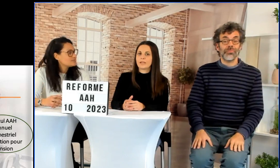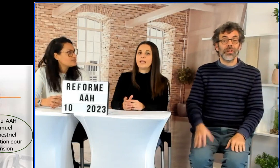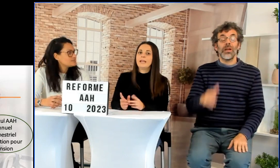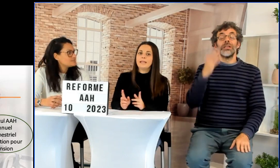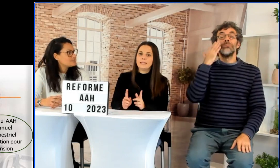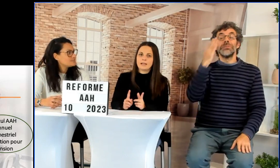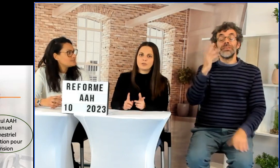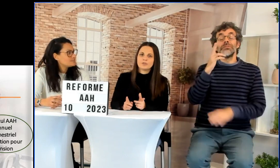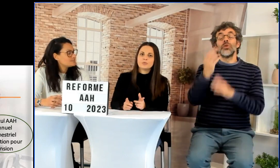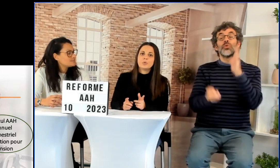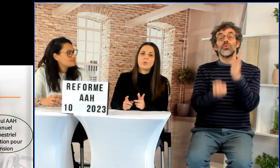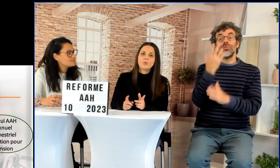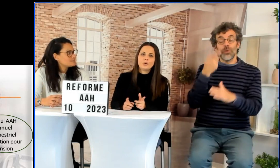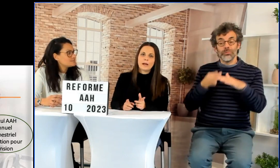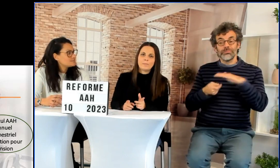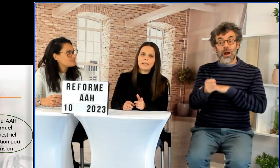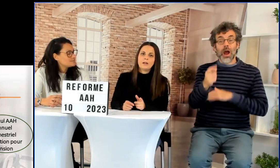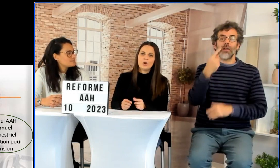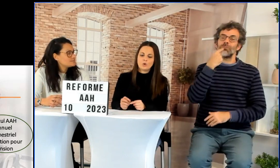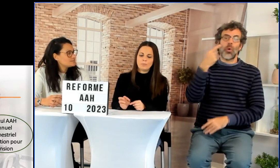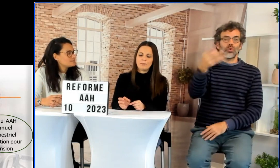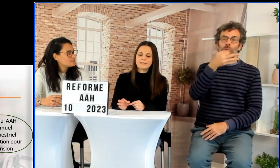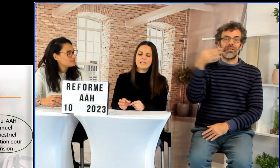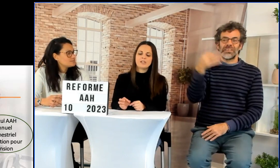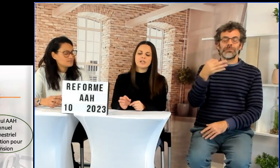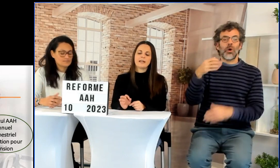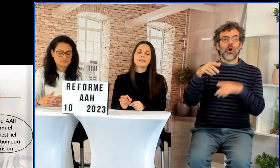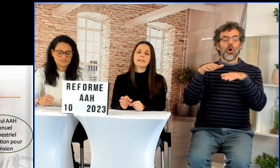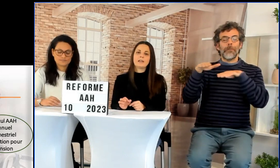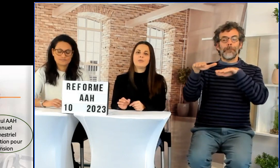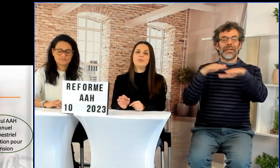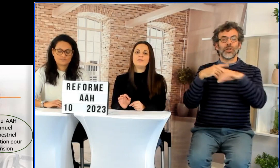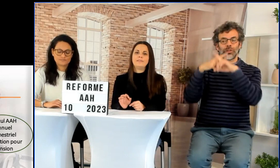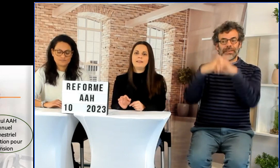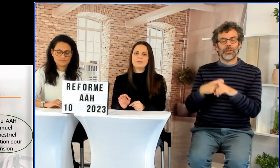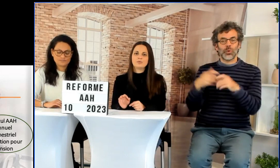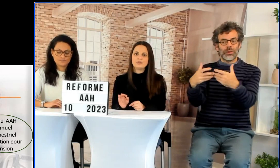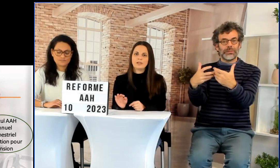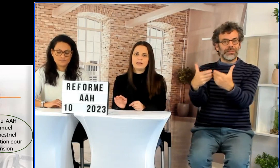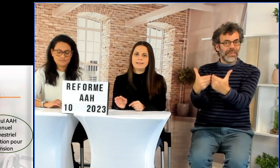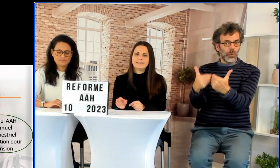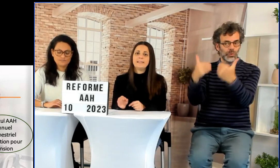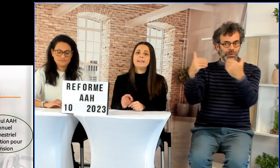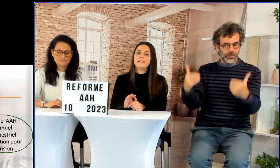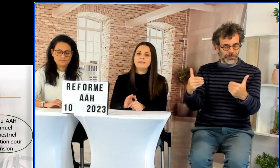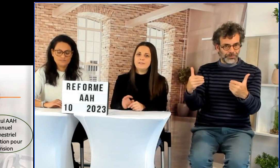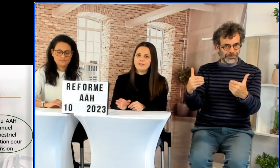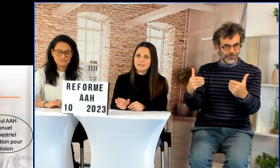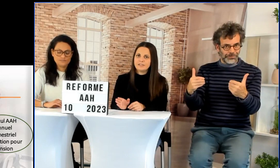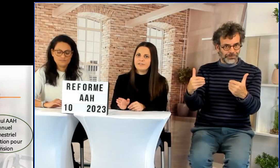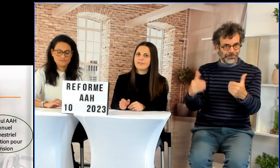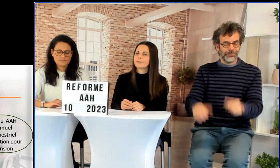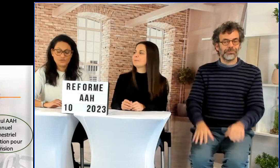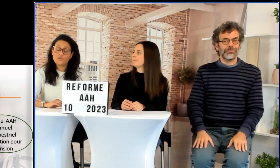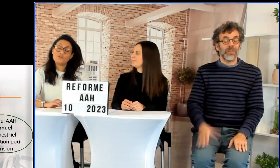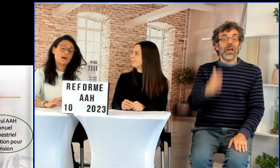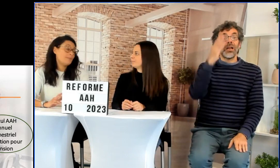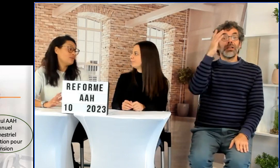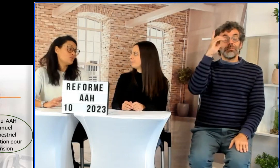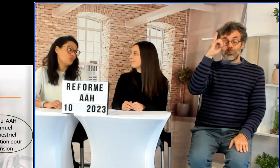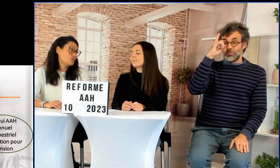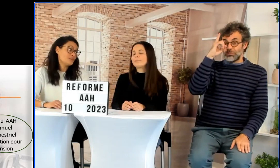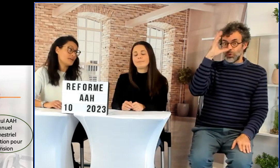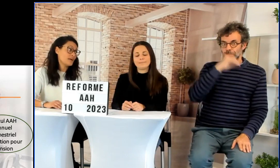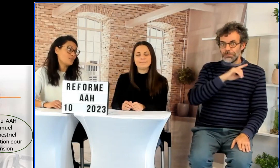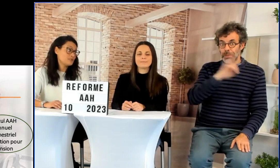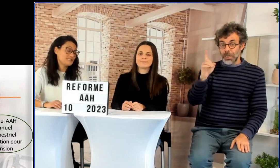déconjugalisé. Et attention, on le rappelle, le passage à un calcul déconjugalisé est définitif. Oui, il n'y aura